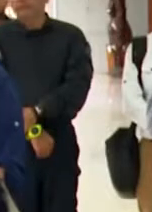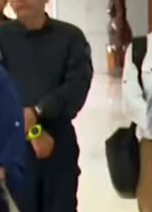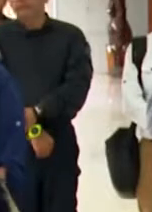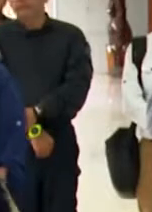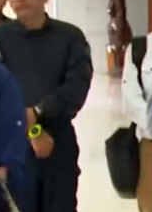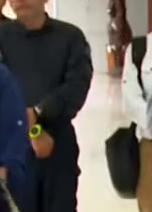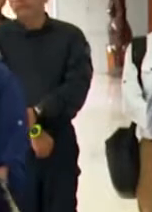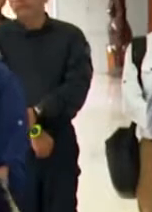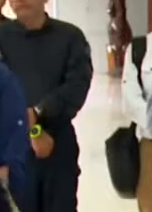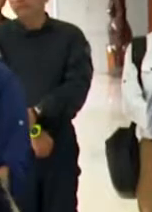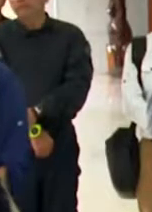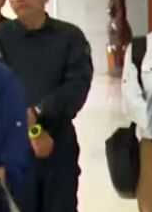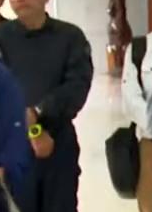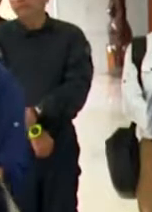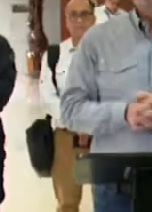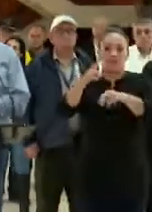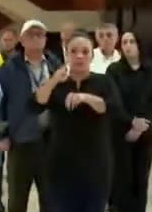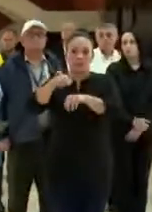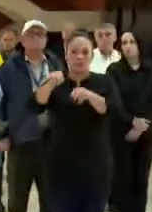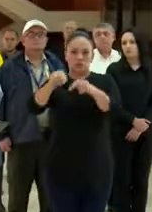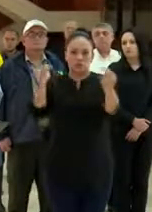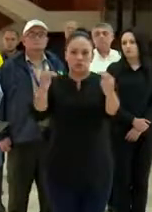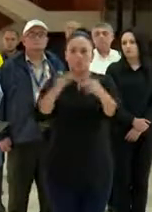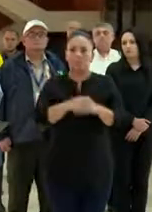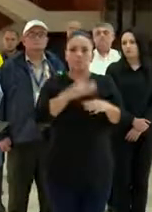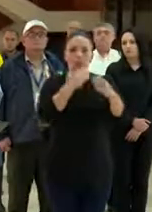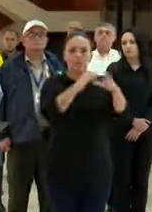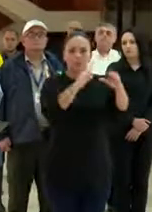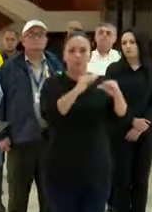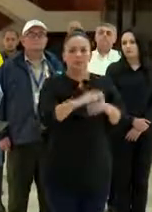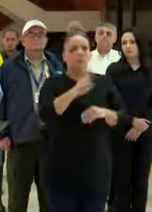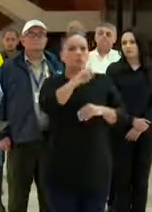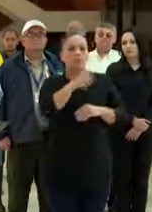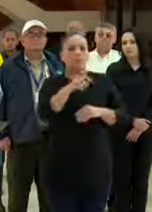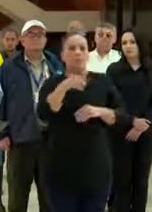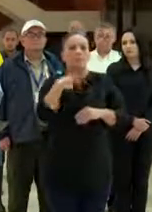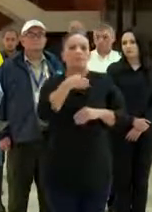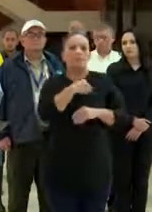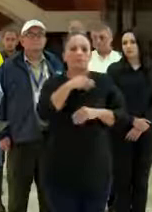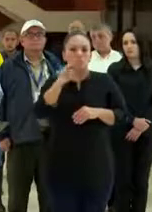Nación. Buenas tardes. La pregunta es para el ministro Amador.